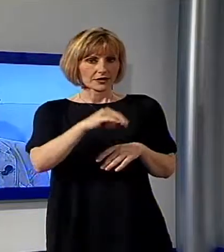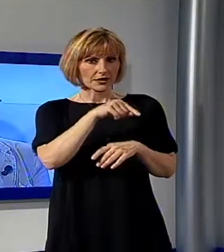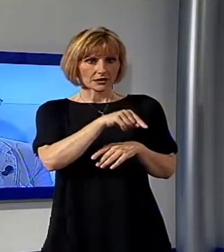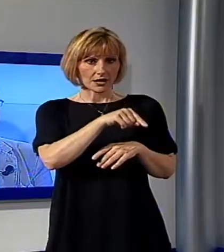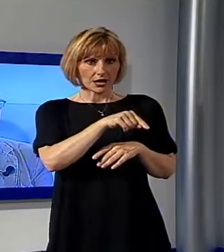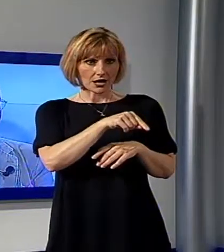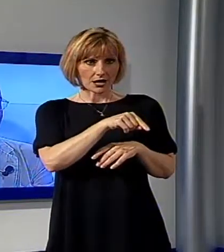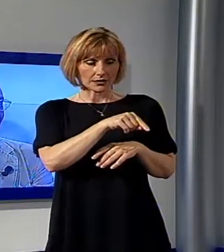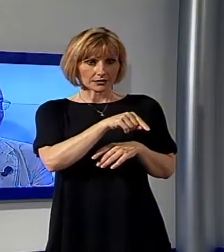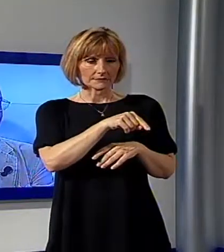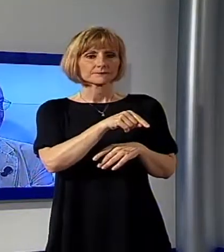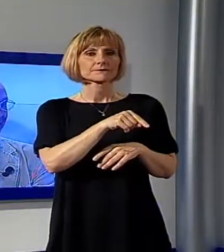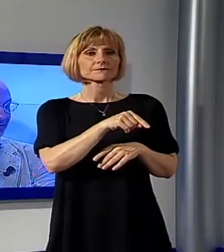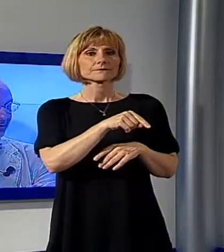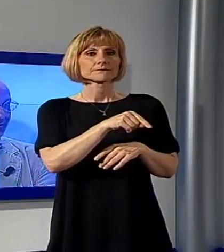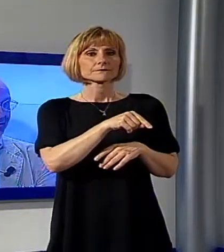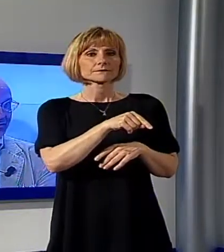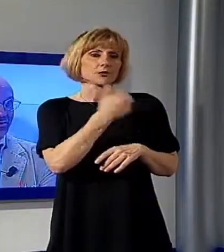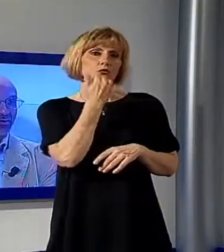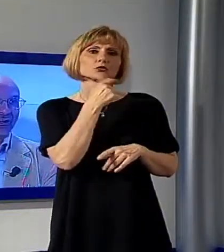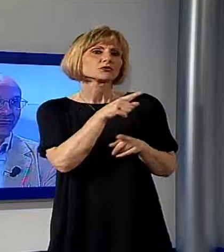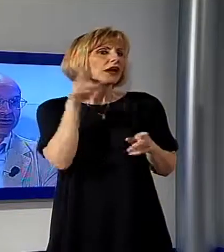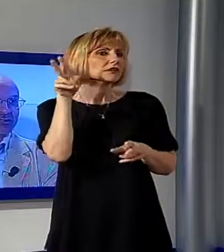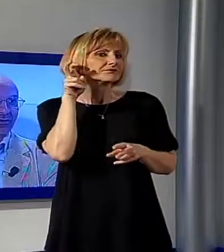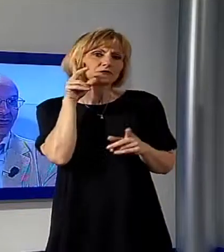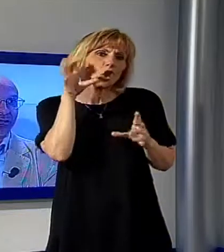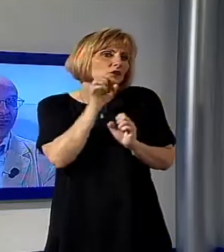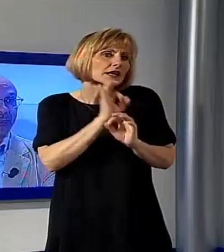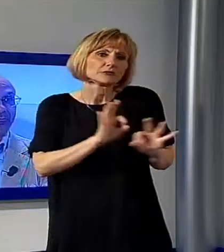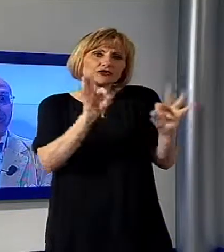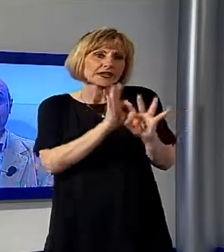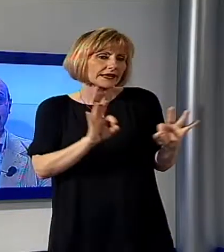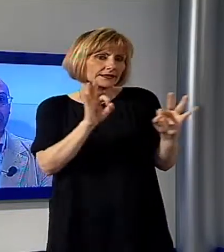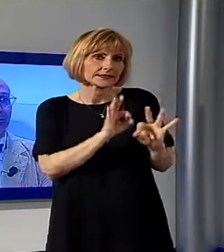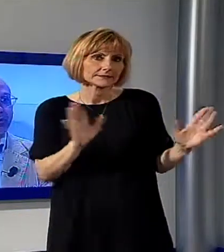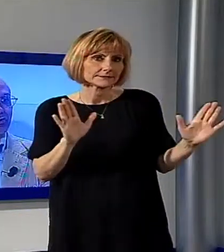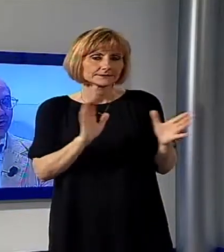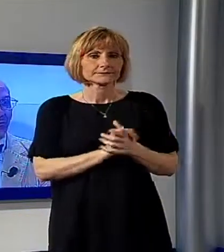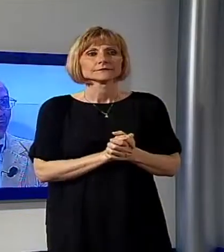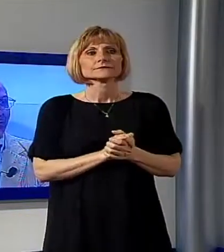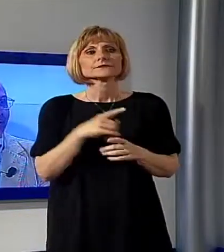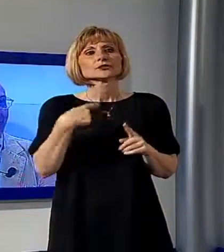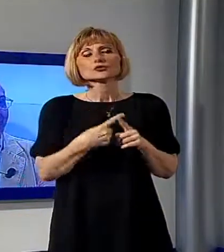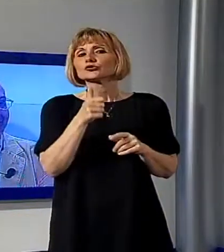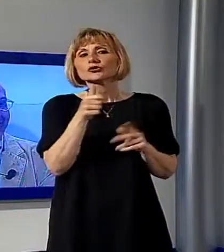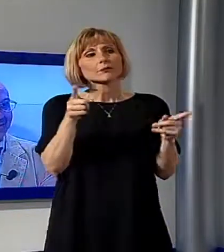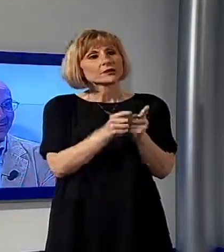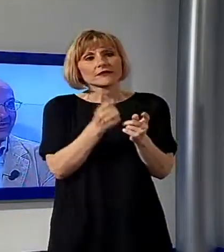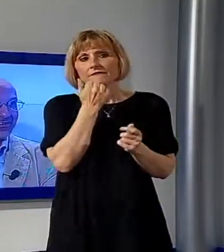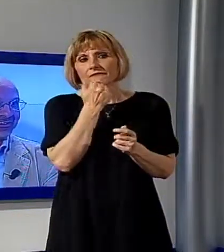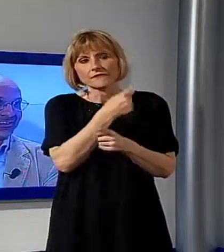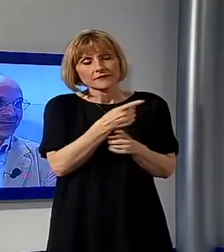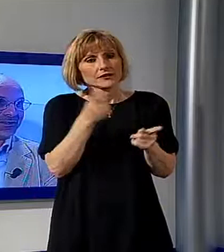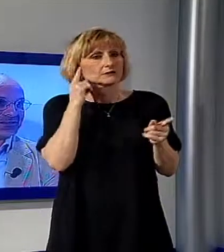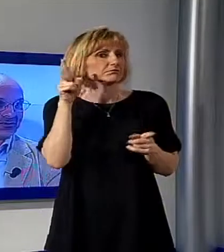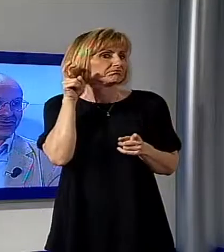Malin Ertelius e Gabriele Raghianti con lo Stabat Mater di Boccherini, preceduto dalla conversazione con Elio. Domenica pomeriggio nell'auditorium del Boccherini Andrea